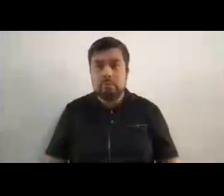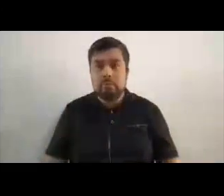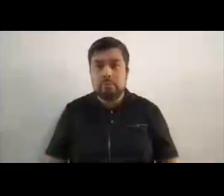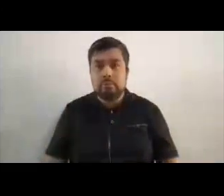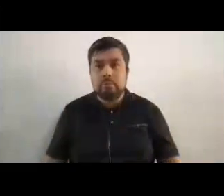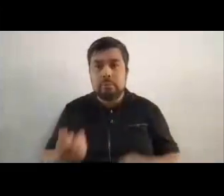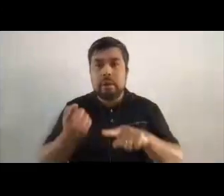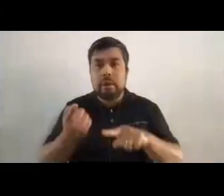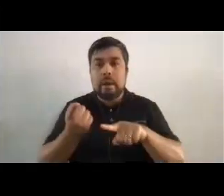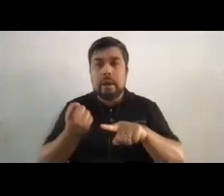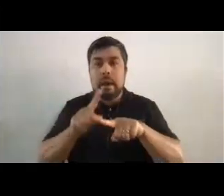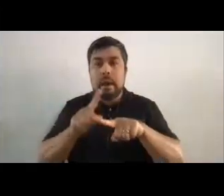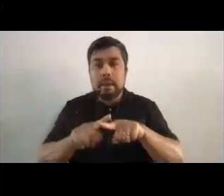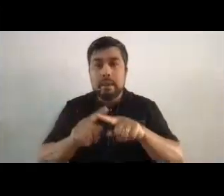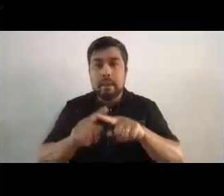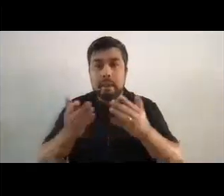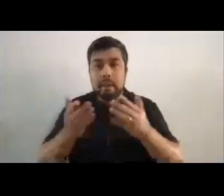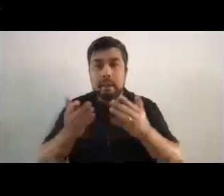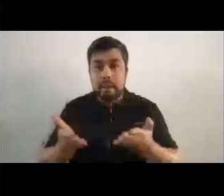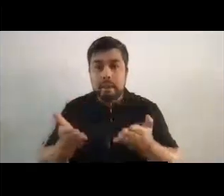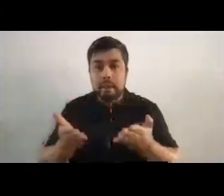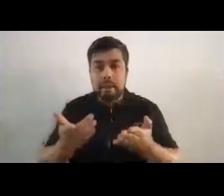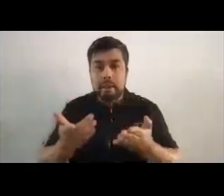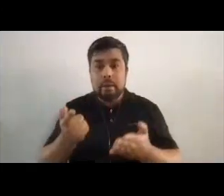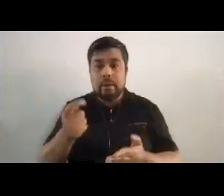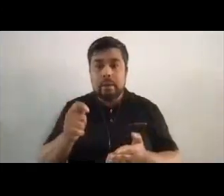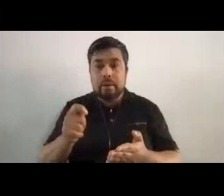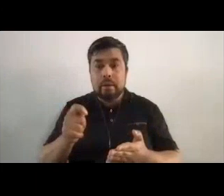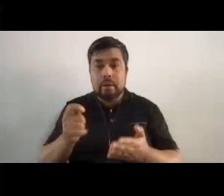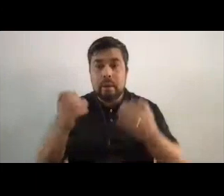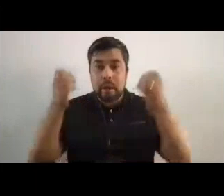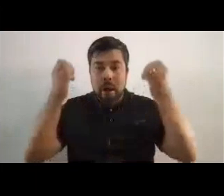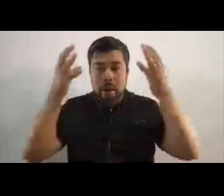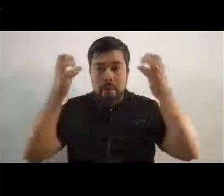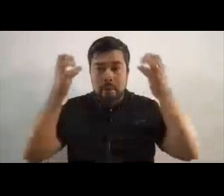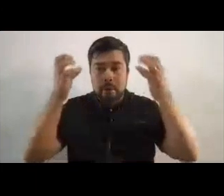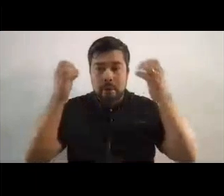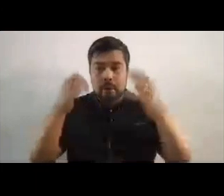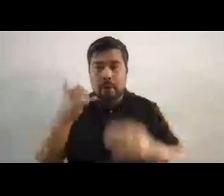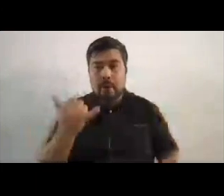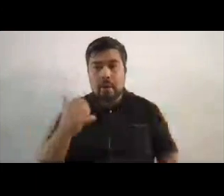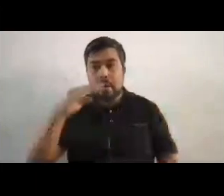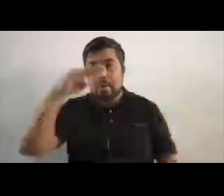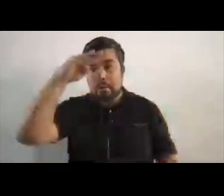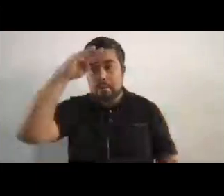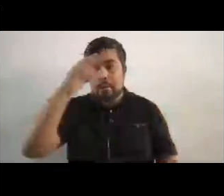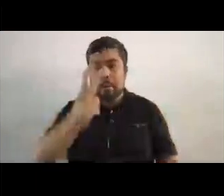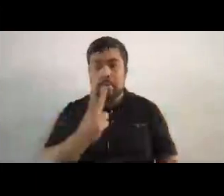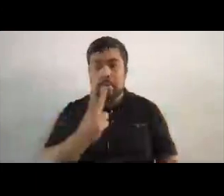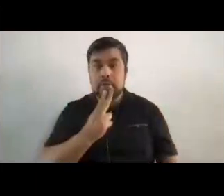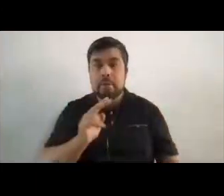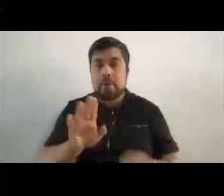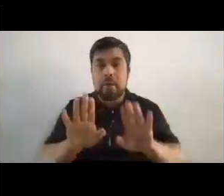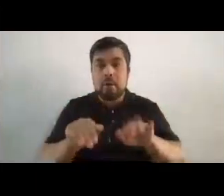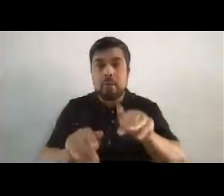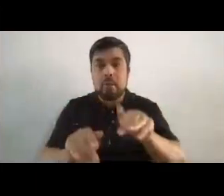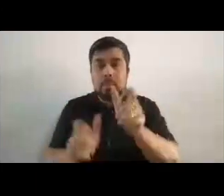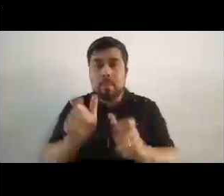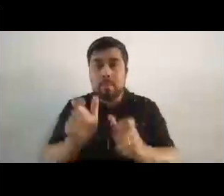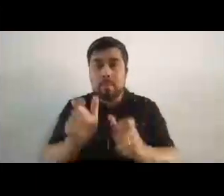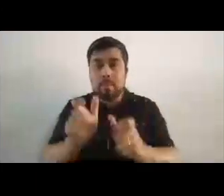además de esta transmisión de los aprendizajes y experiencia de vida, los mismos educadores sordos se